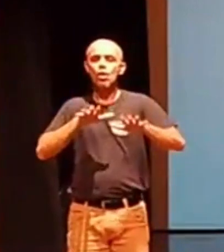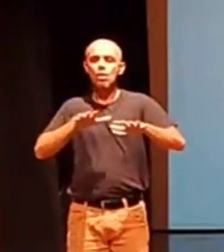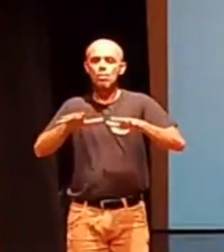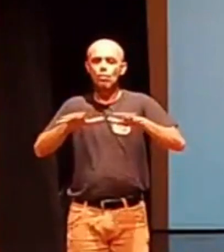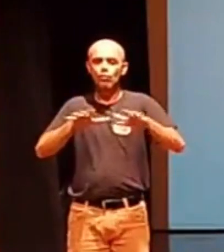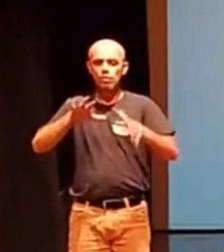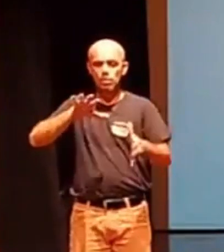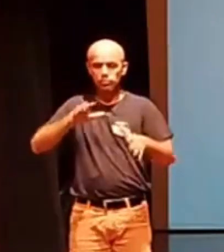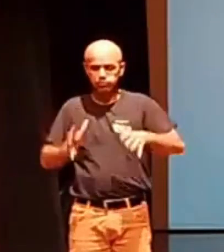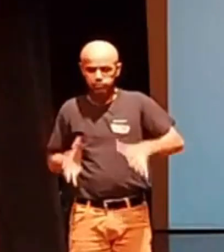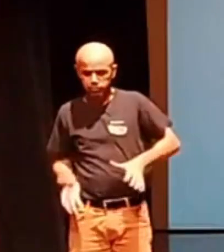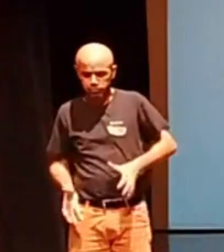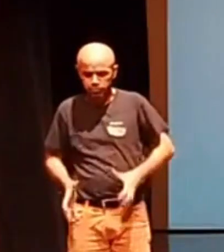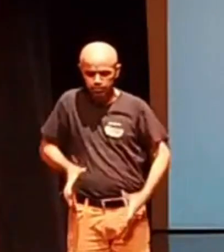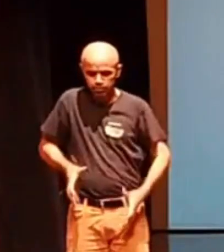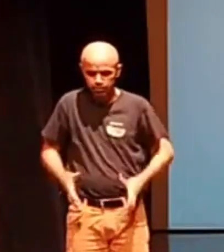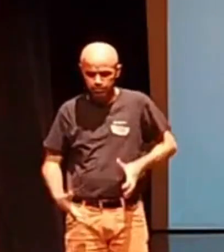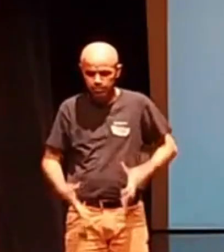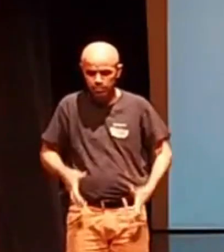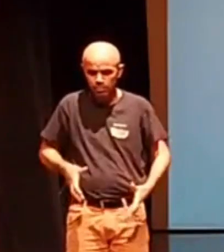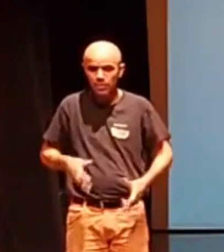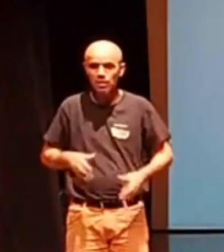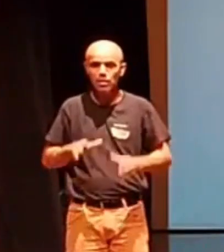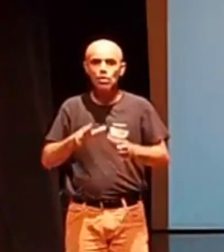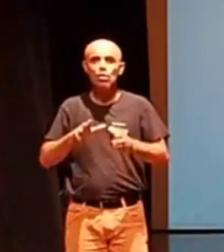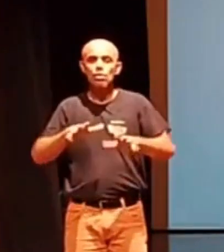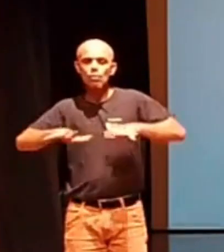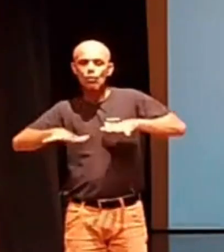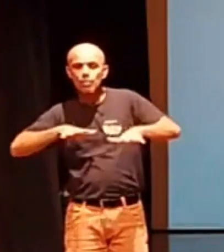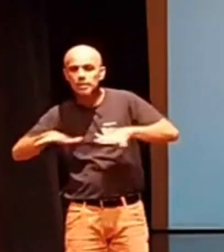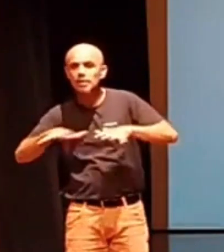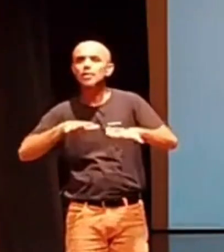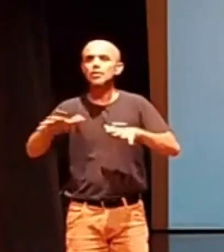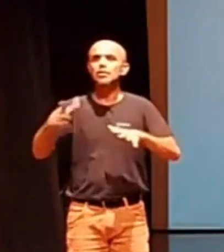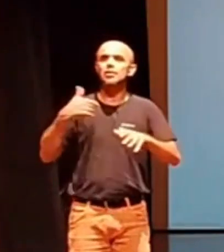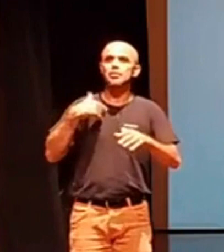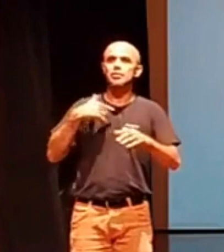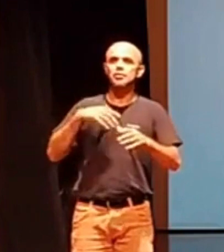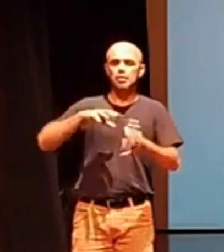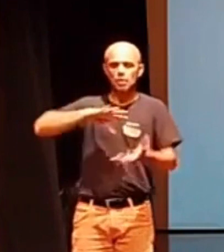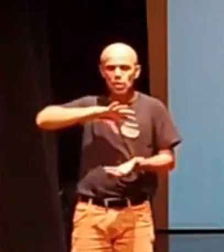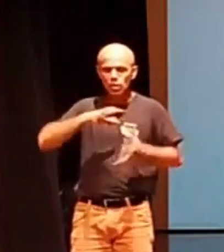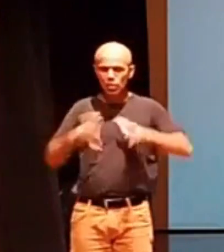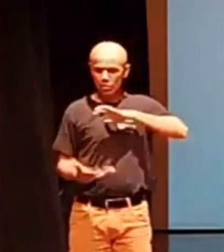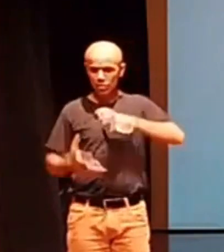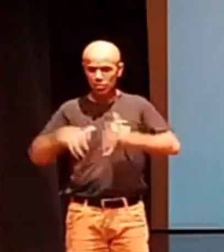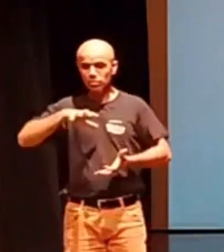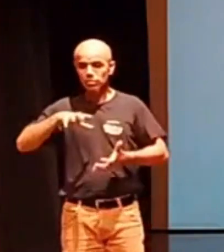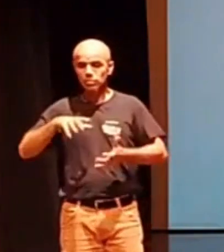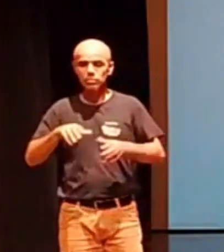do sacro, de antiversão pélvica, de nutação do ilíaco, de situações